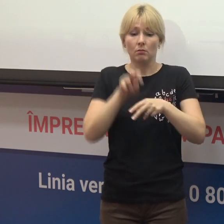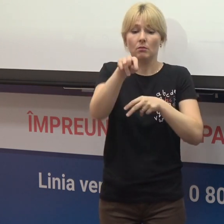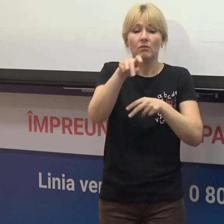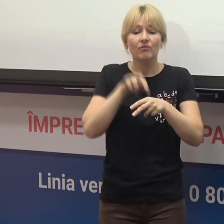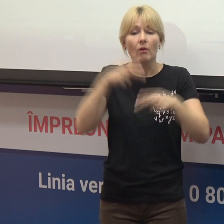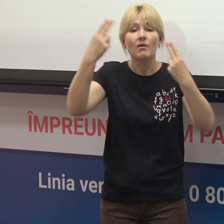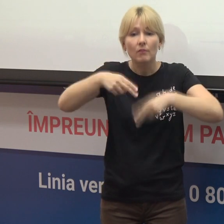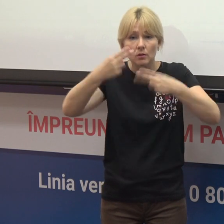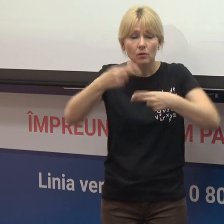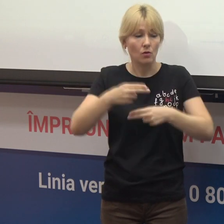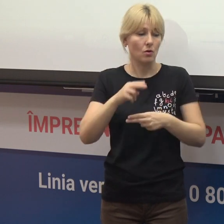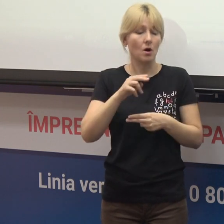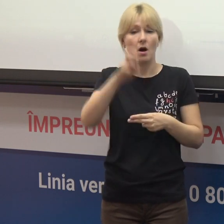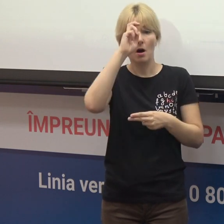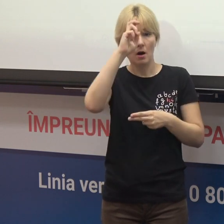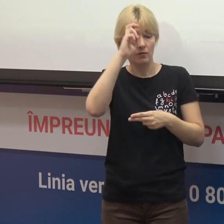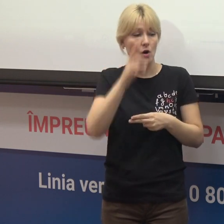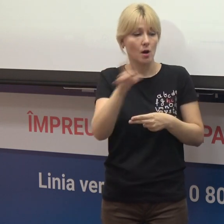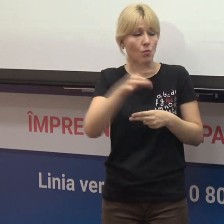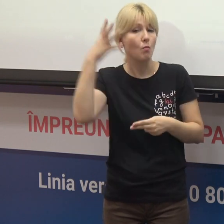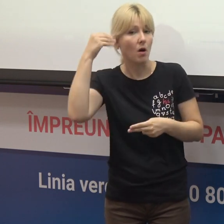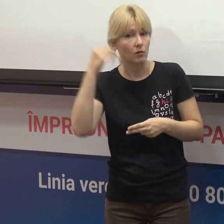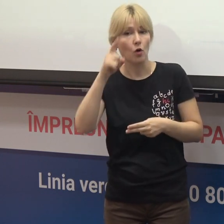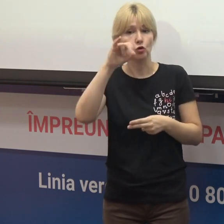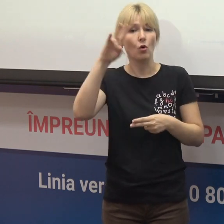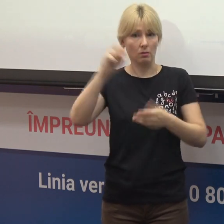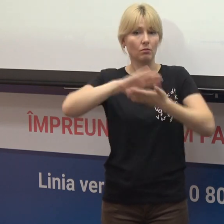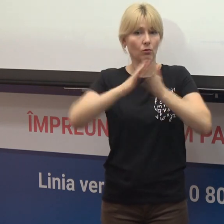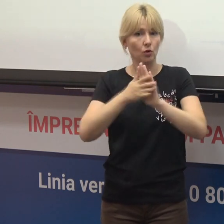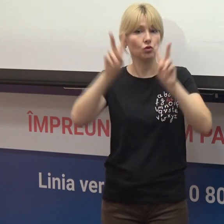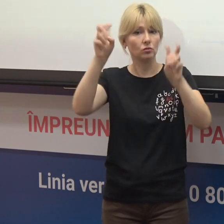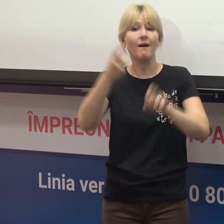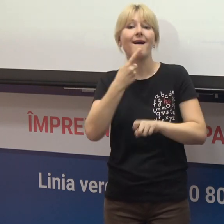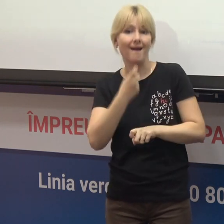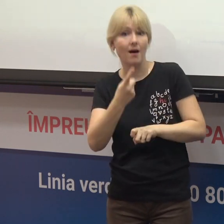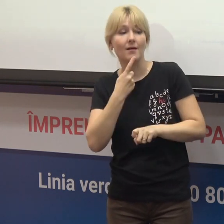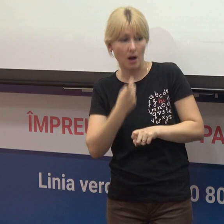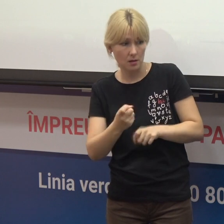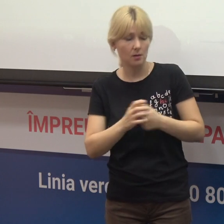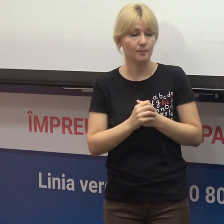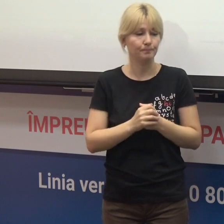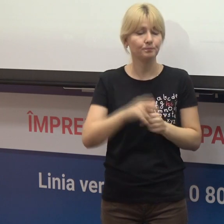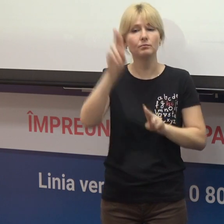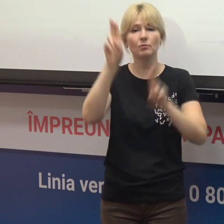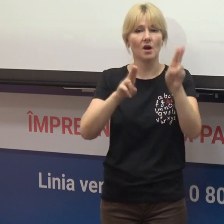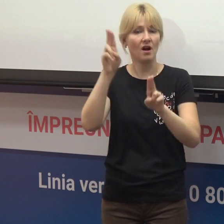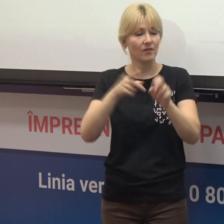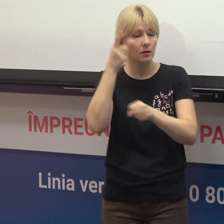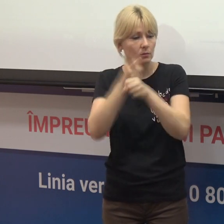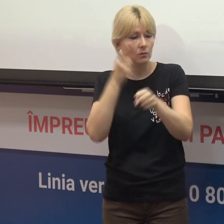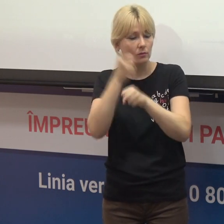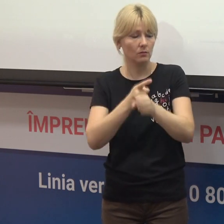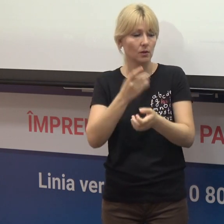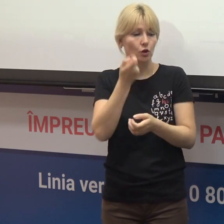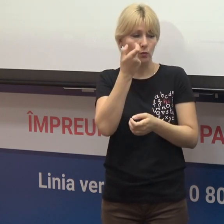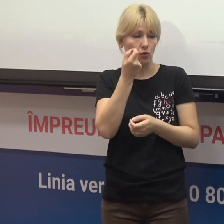hotarele Republicii Moldova din zonele care sunt stabilite drept zone roșii, deci măsurile restrictive, vă zic că